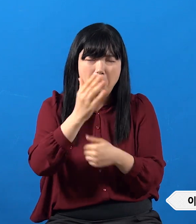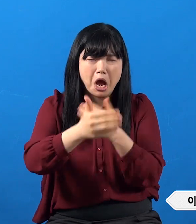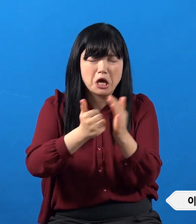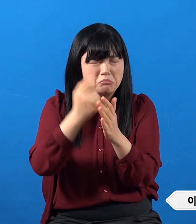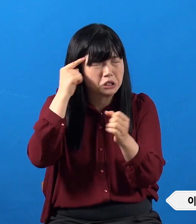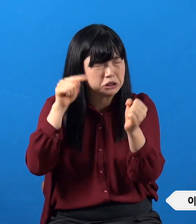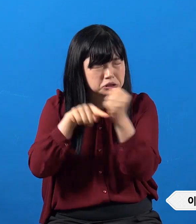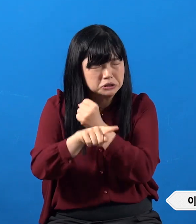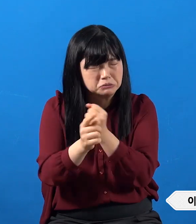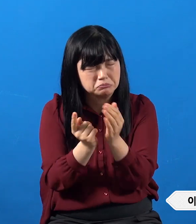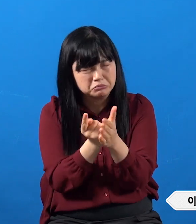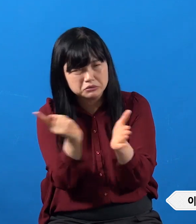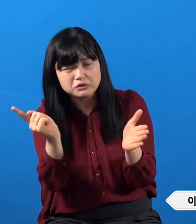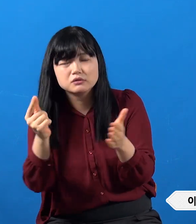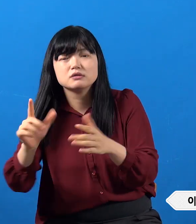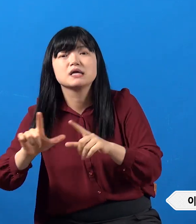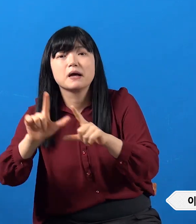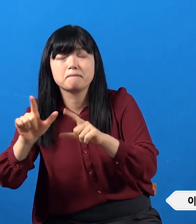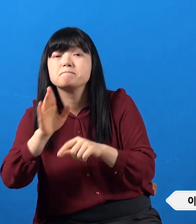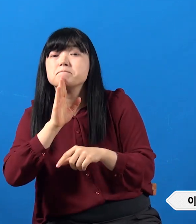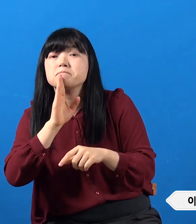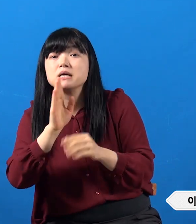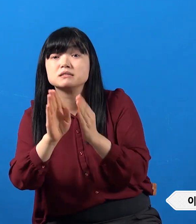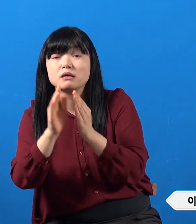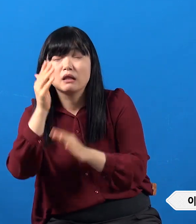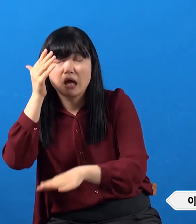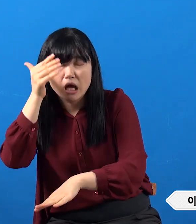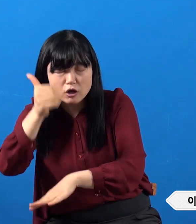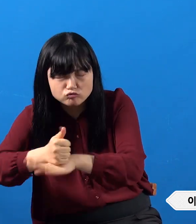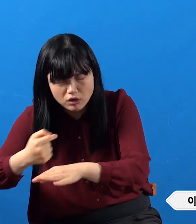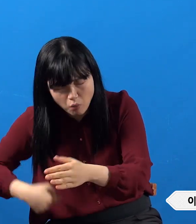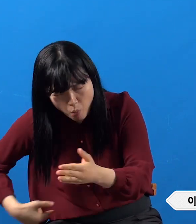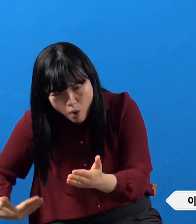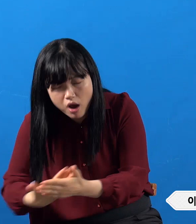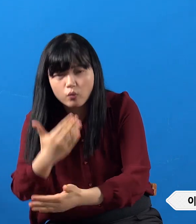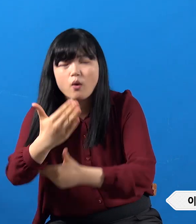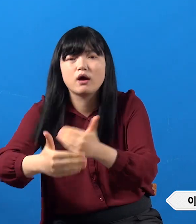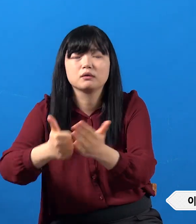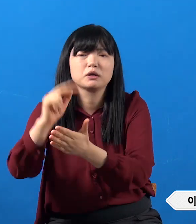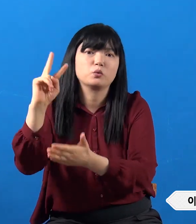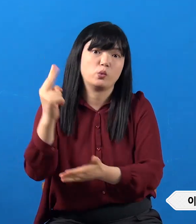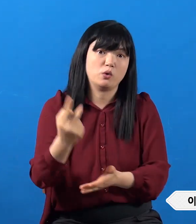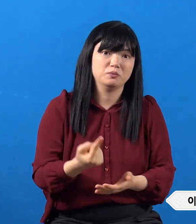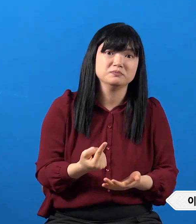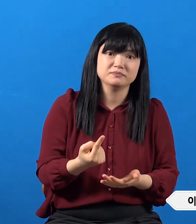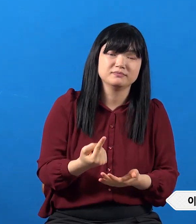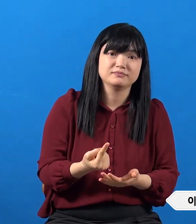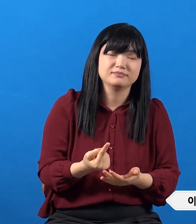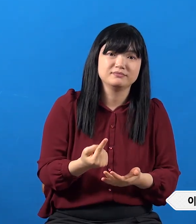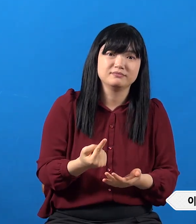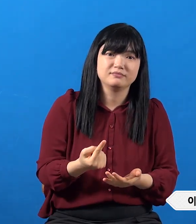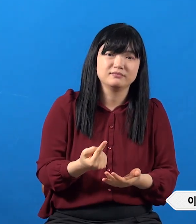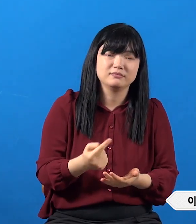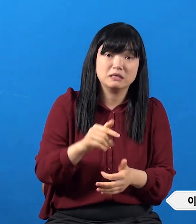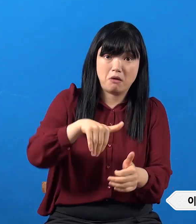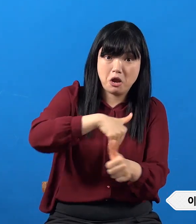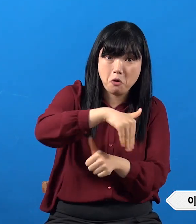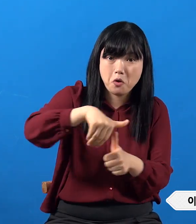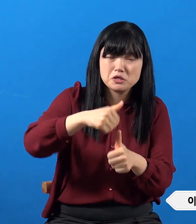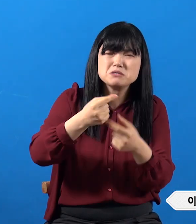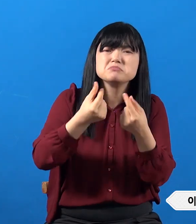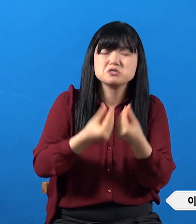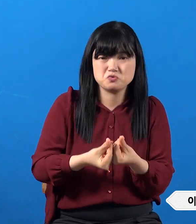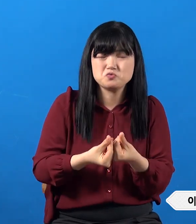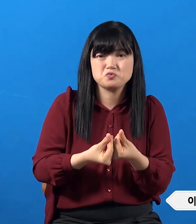뜻을 벗어난 삶을 산 것이 사실이에요. 그들은 나중에 회개하고 주님 앞에 왔단 말이죠. 바로 그런 배경에서